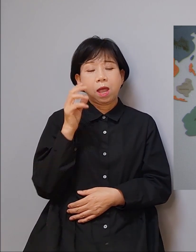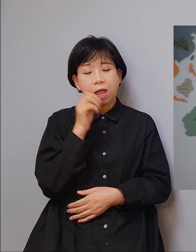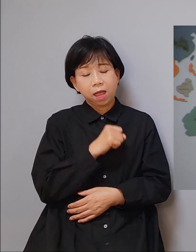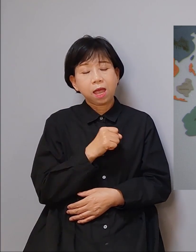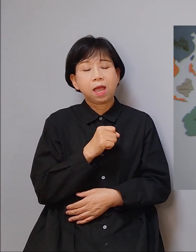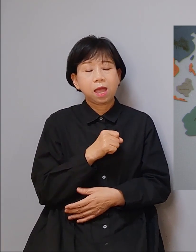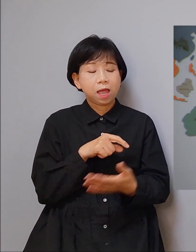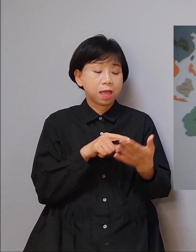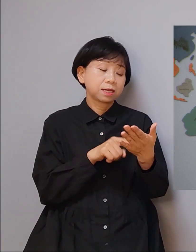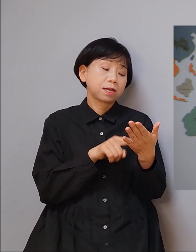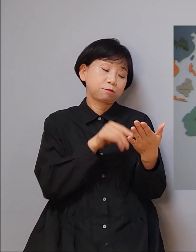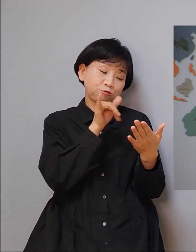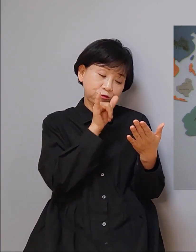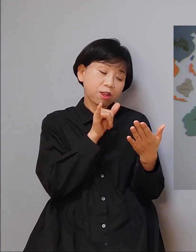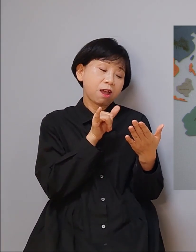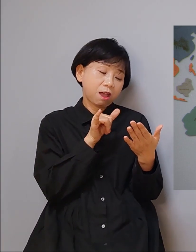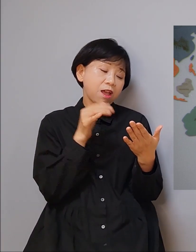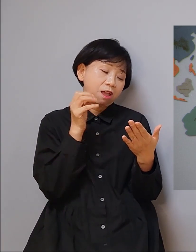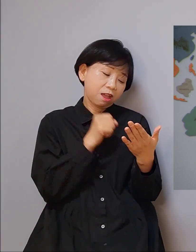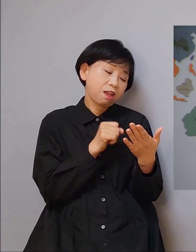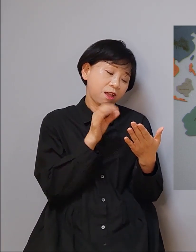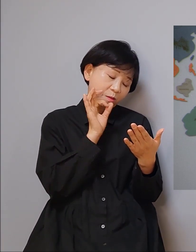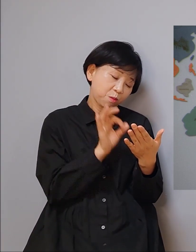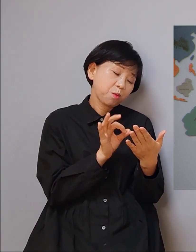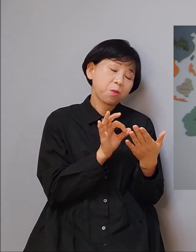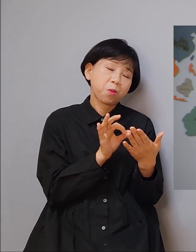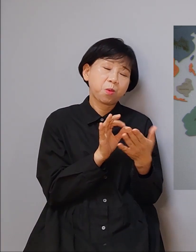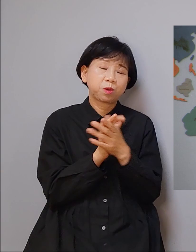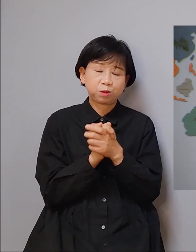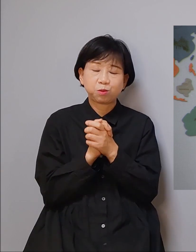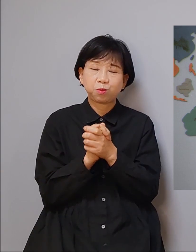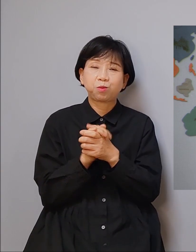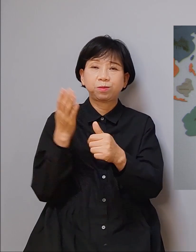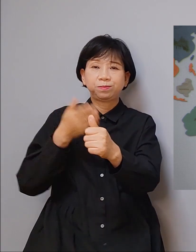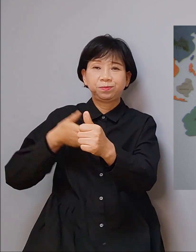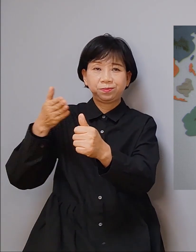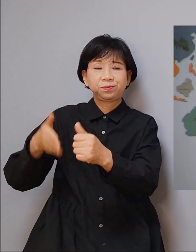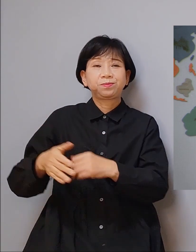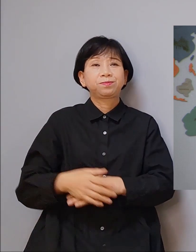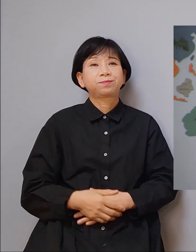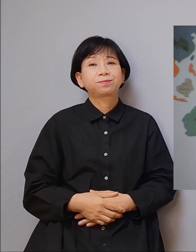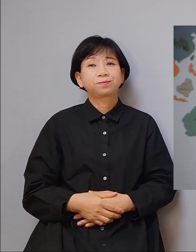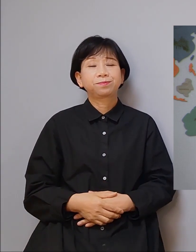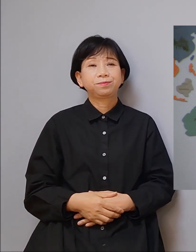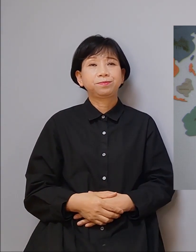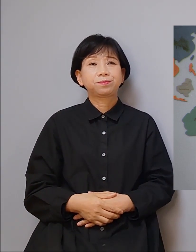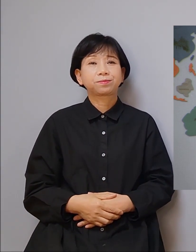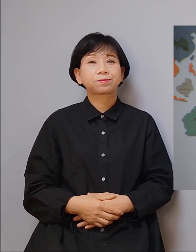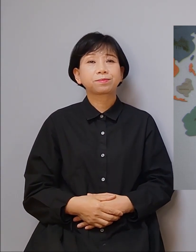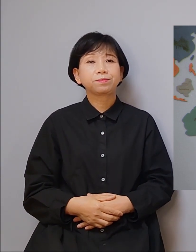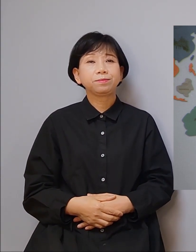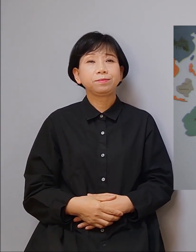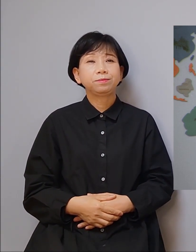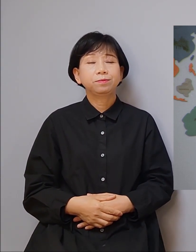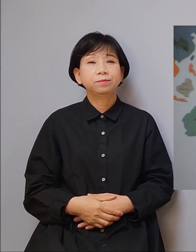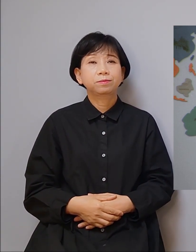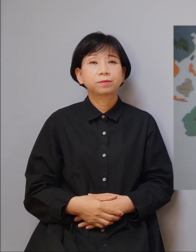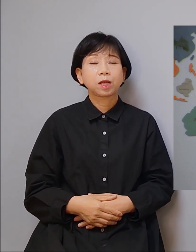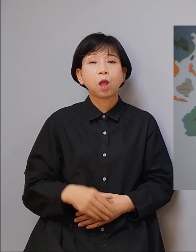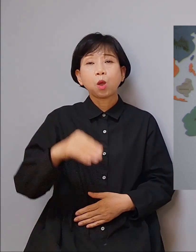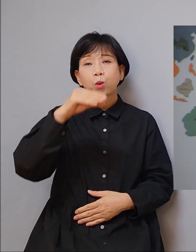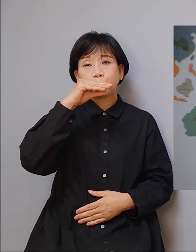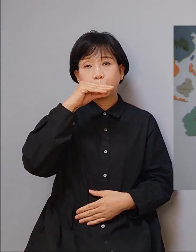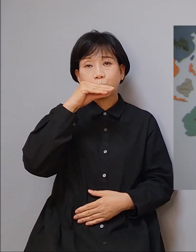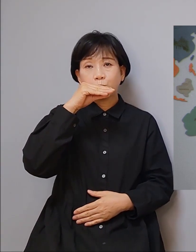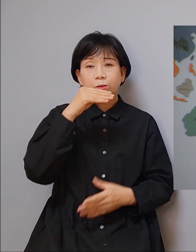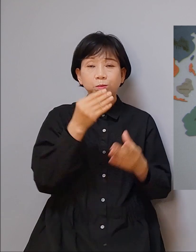이게 있구나, 저게 있구나 하면서 보시고 기도해 주시면 좋을 것 같습니다. 그리고 우리 주보에